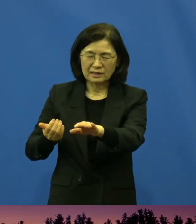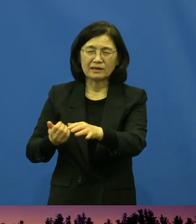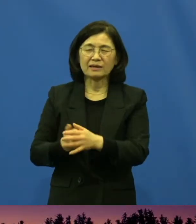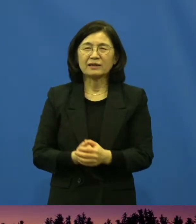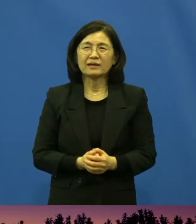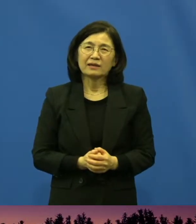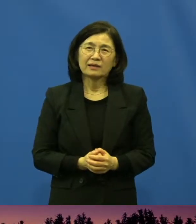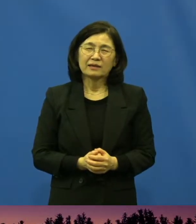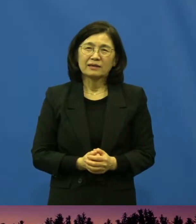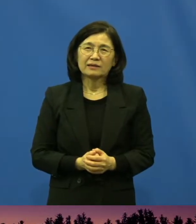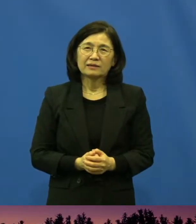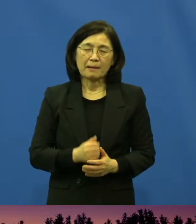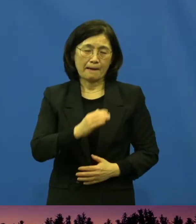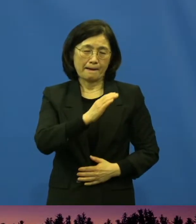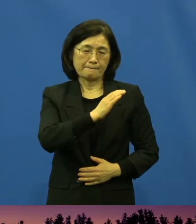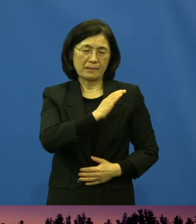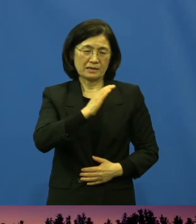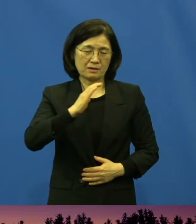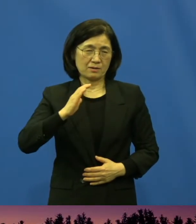상태예요.